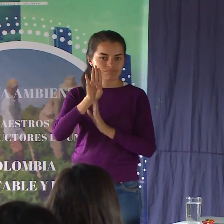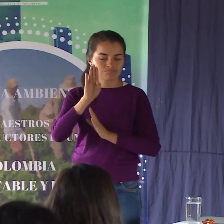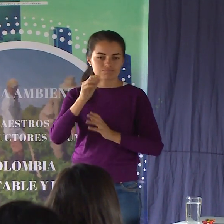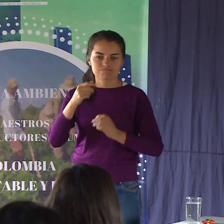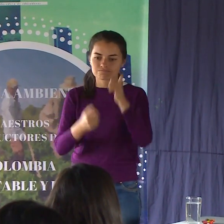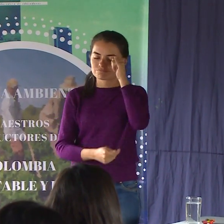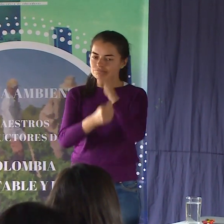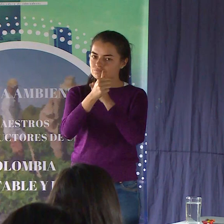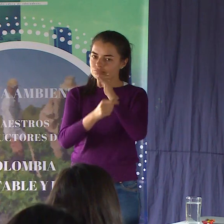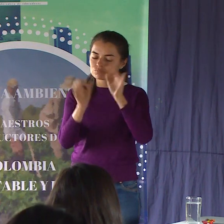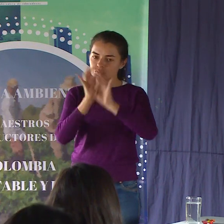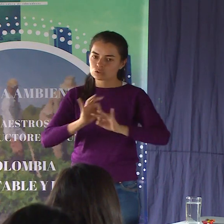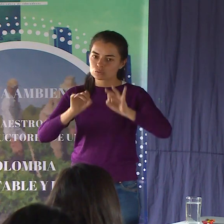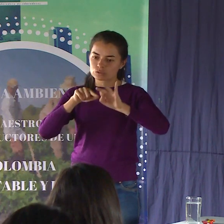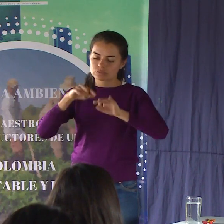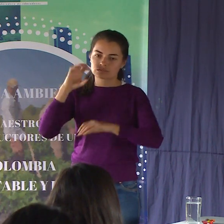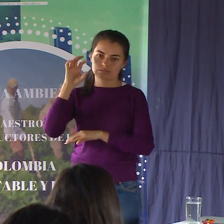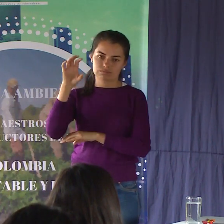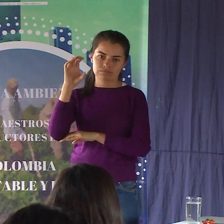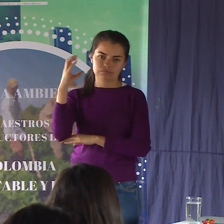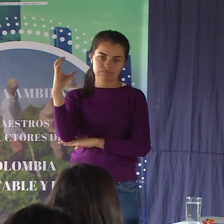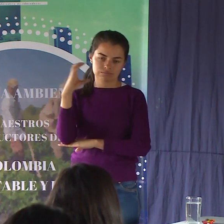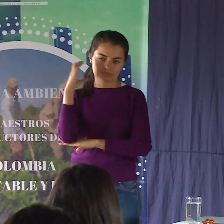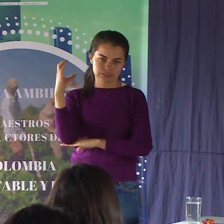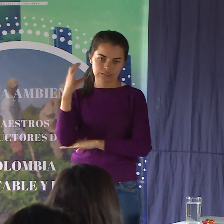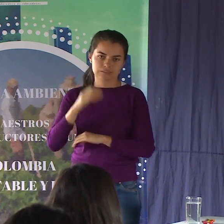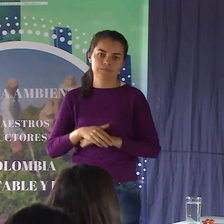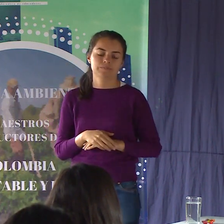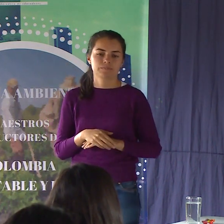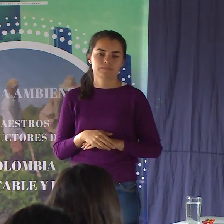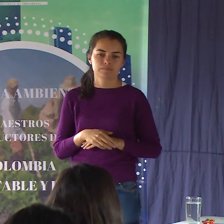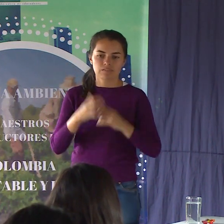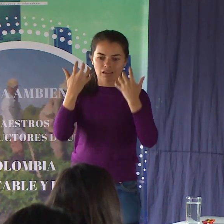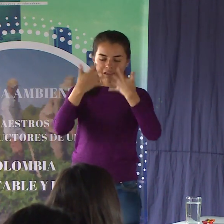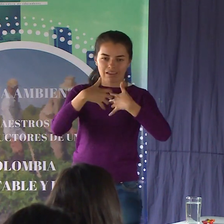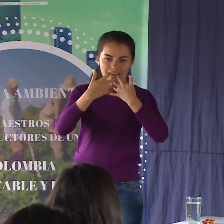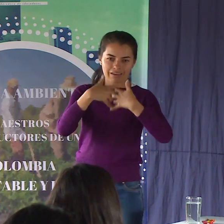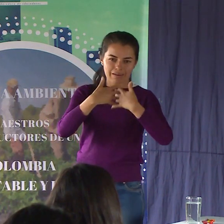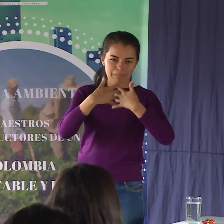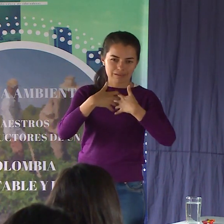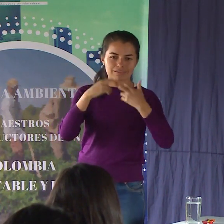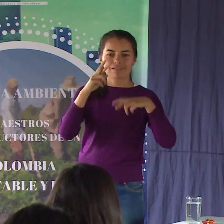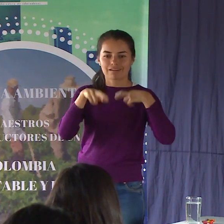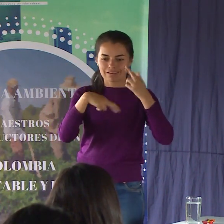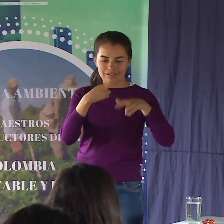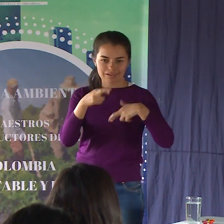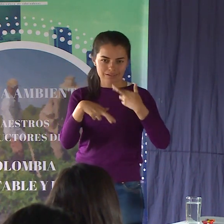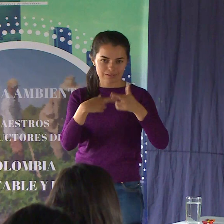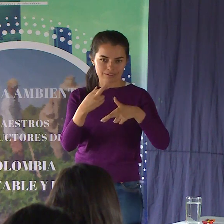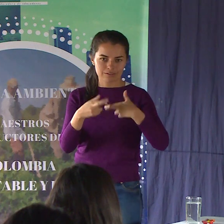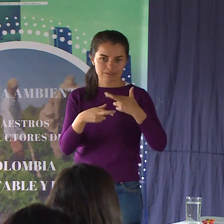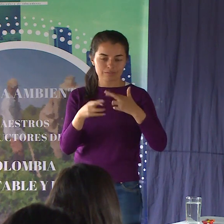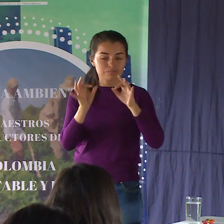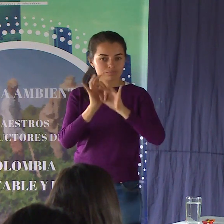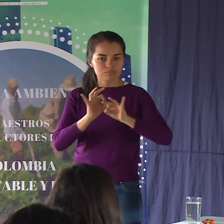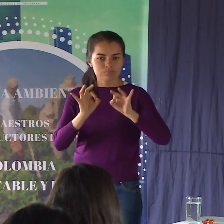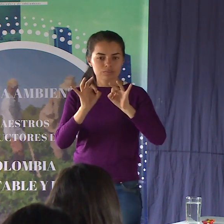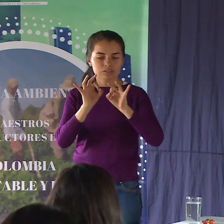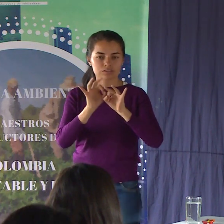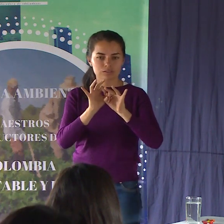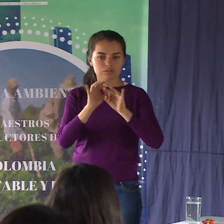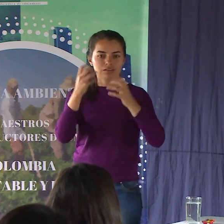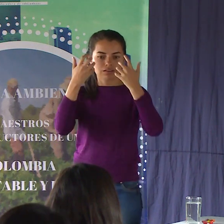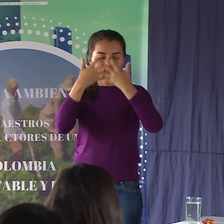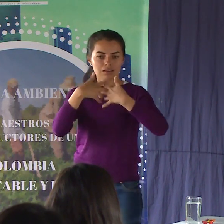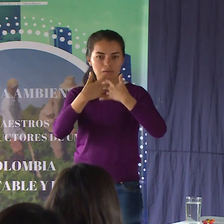importantes del país. Las empresas de entretenimiento, unidas a todo el campo de la recreación, están dentro de las